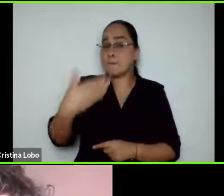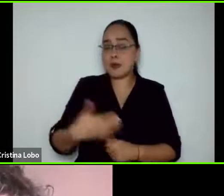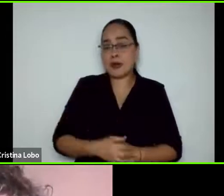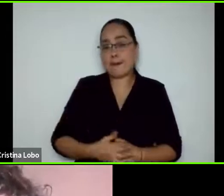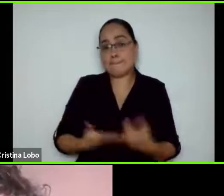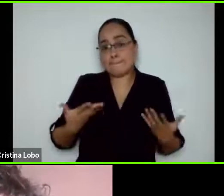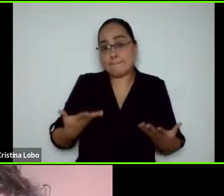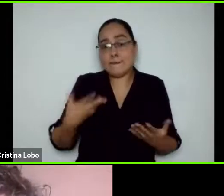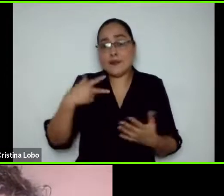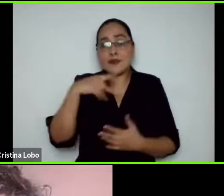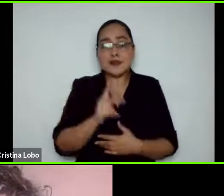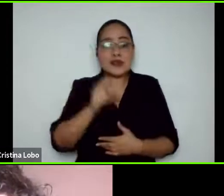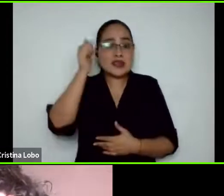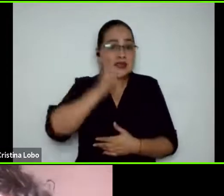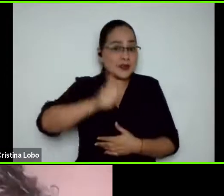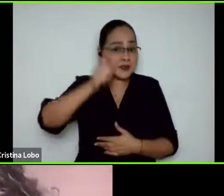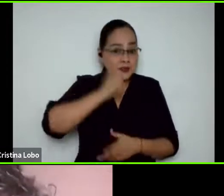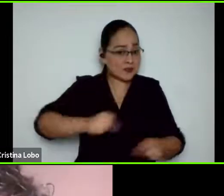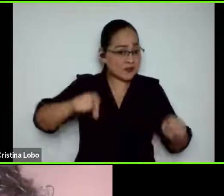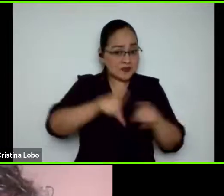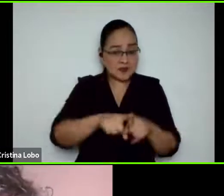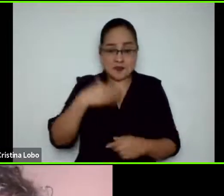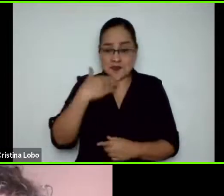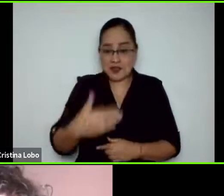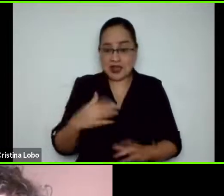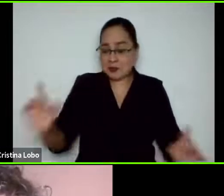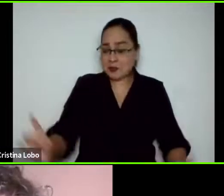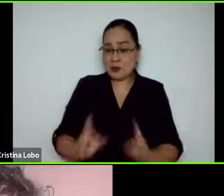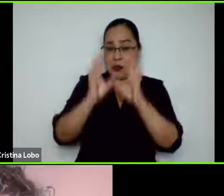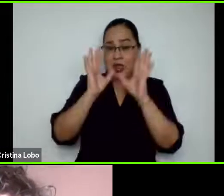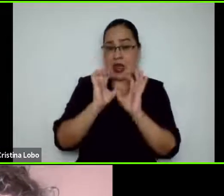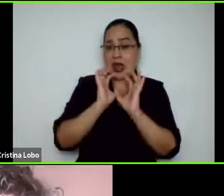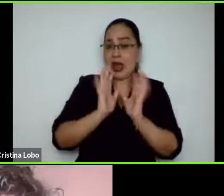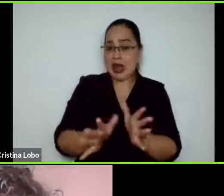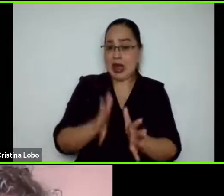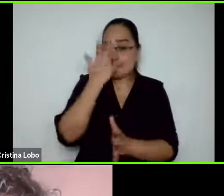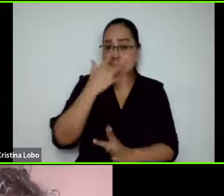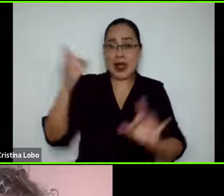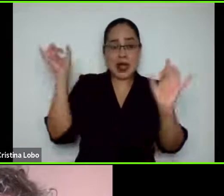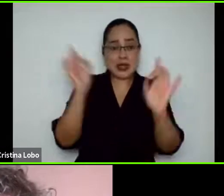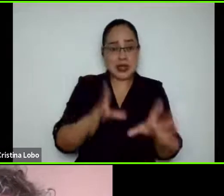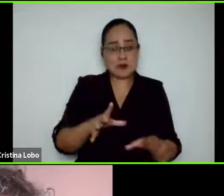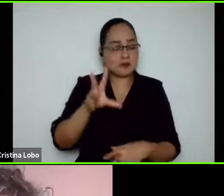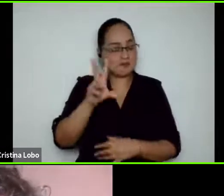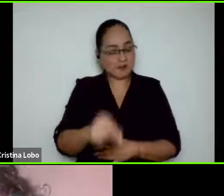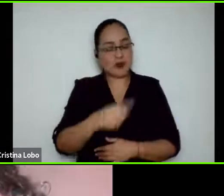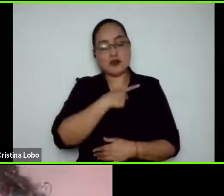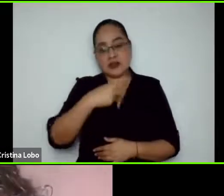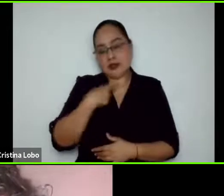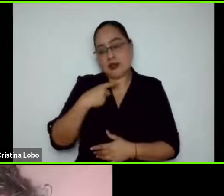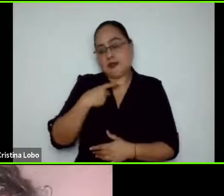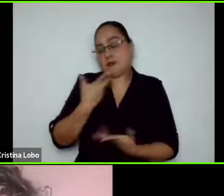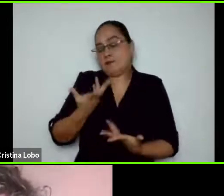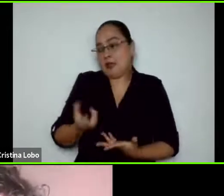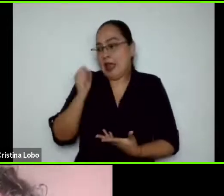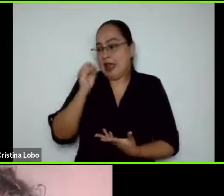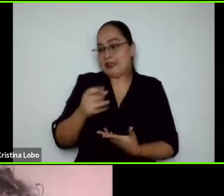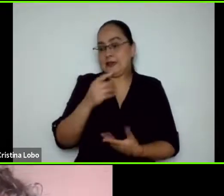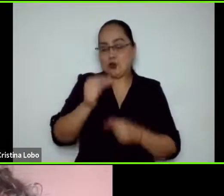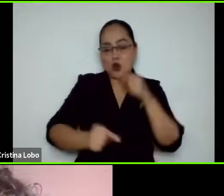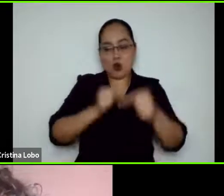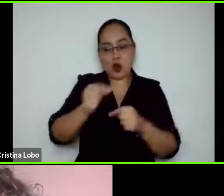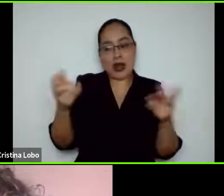se da, digamos, por generación espontánea, ¿no? Tiene que haber las condiciones económicas, institucionales, para que eso suceda.